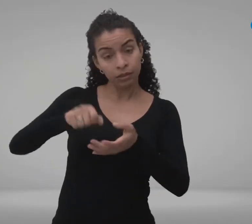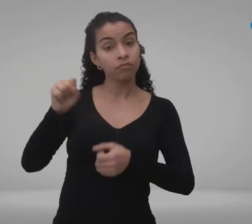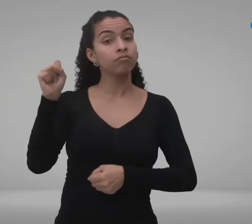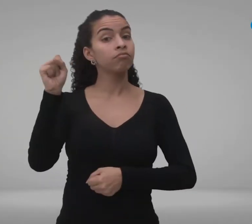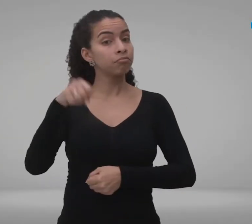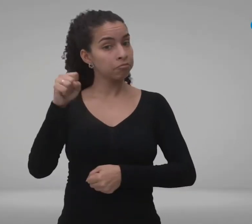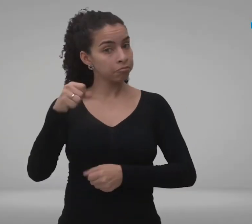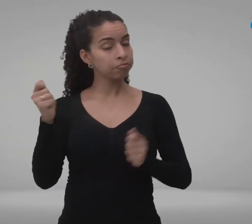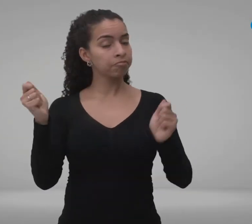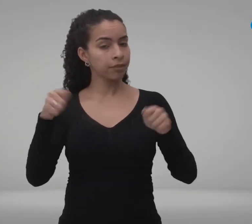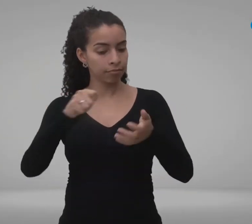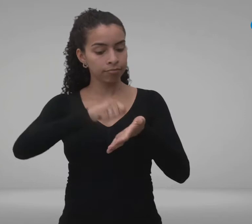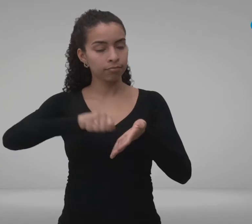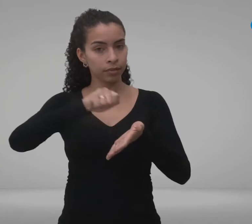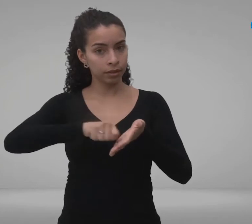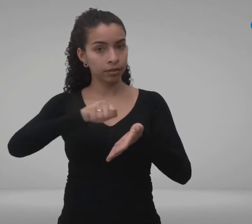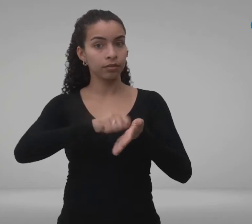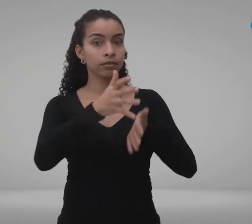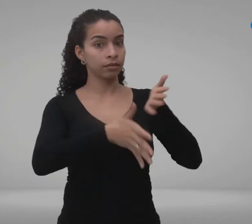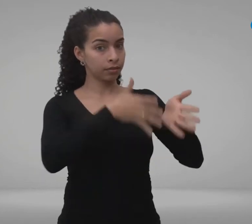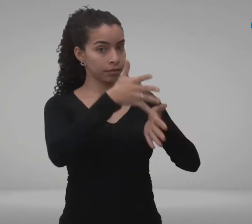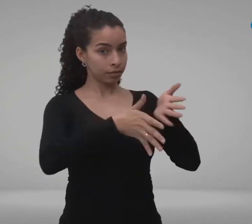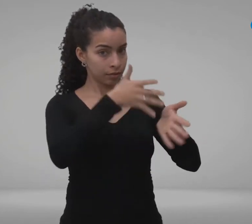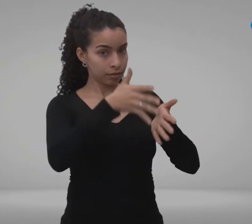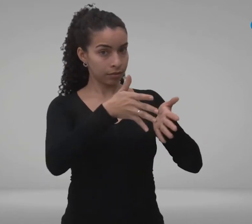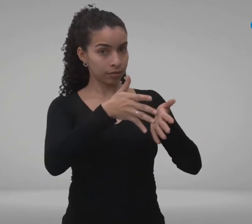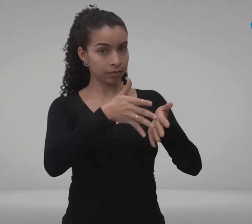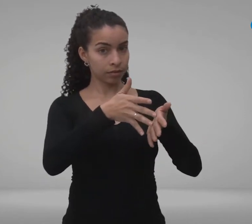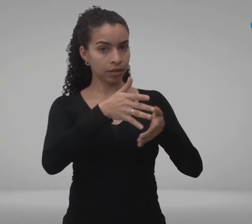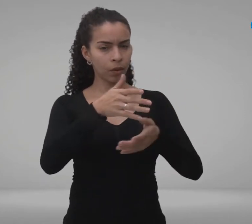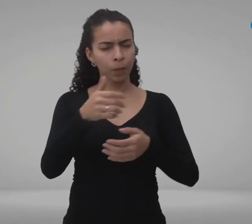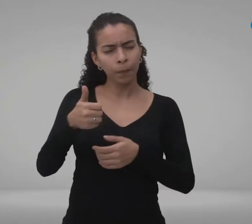Sim, é possível escrever a língua de sinais. Então, os primeiros